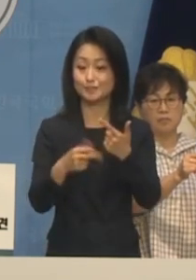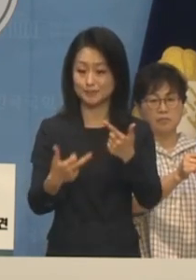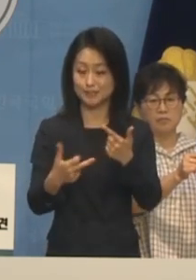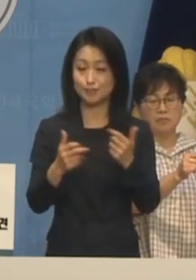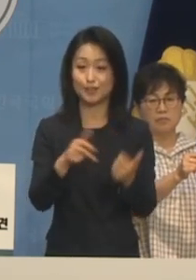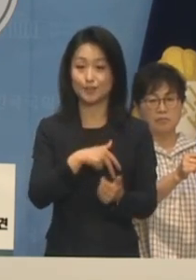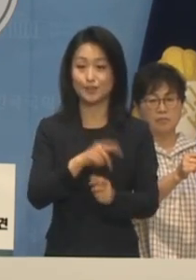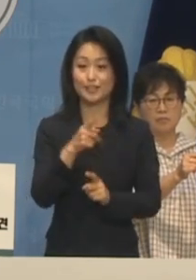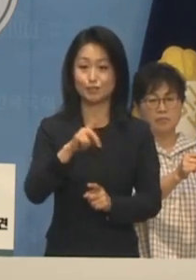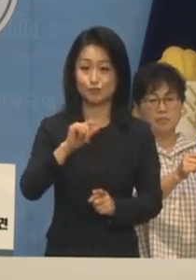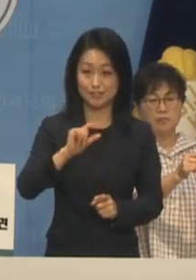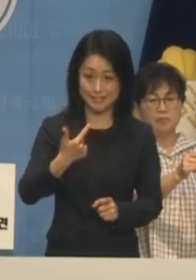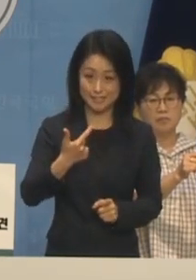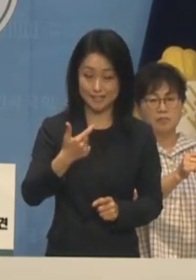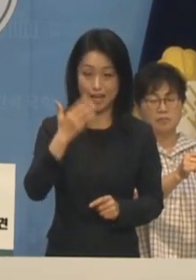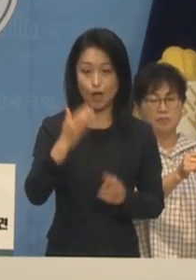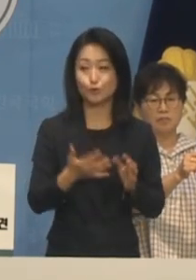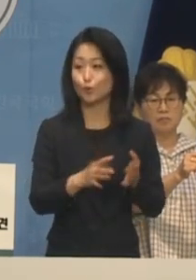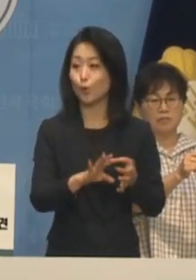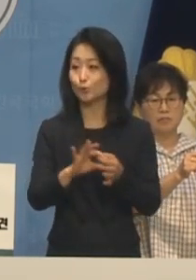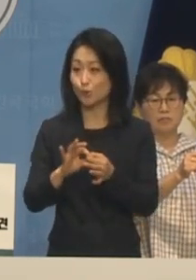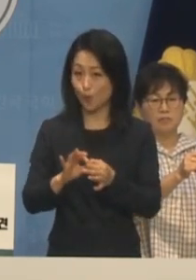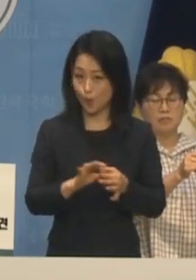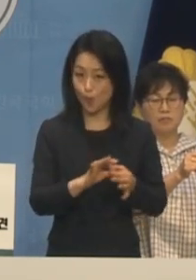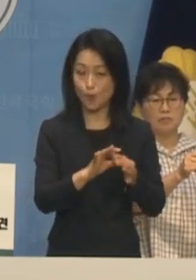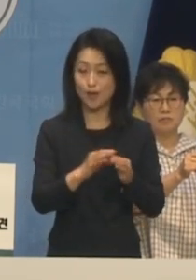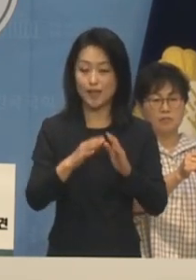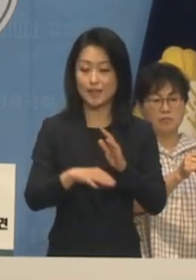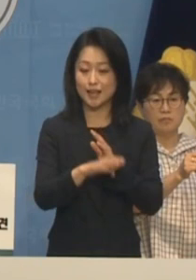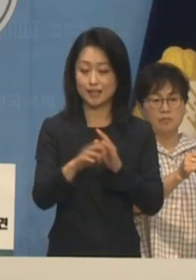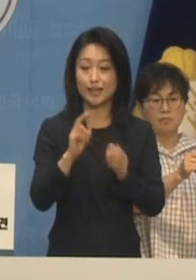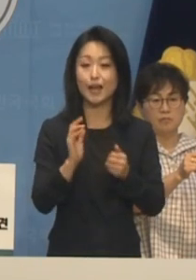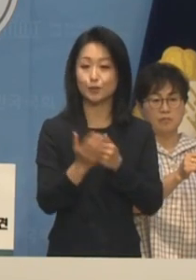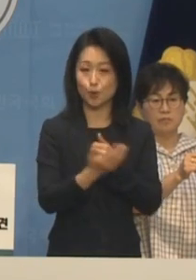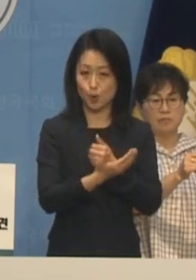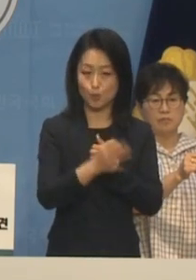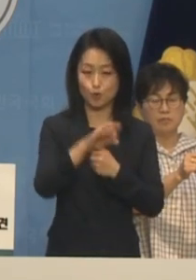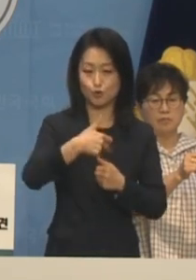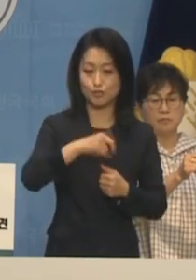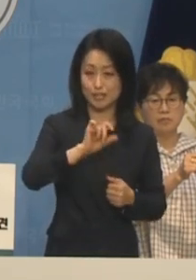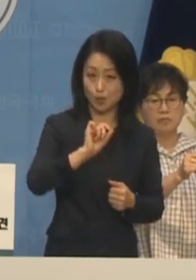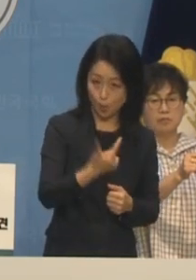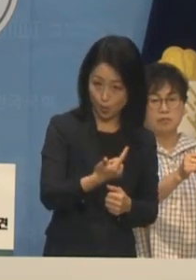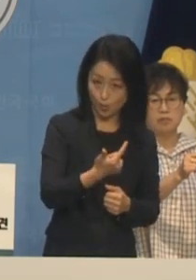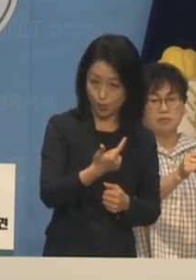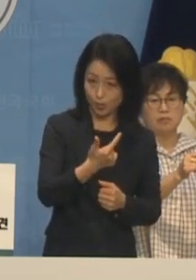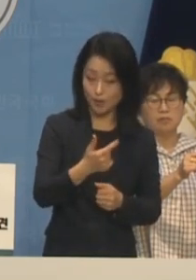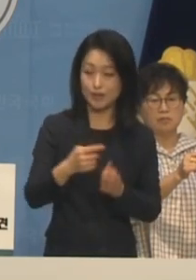국회의원 이수진, 한국노총 전국연대노조 가사돌봄 유니온, 사단법인